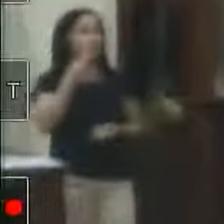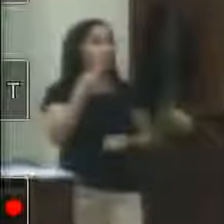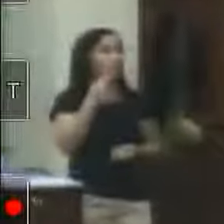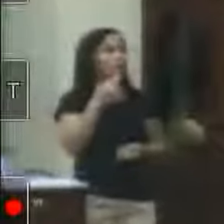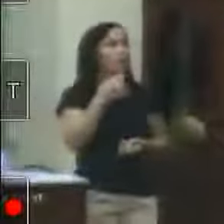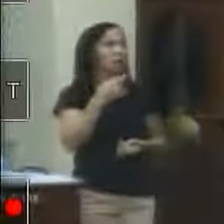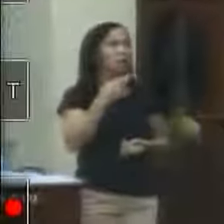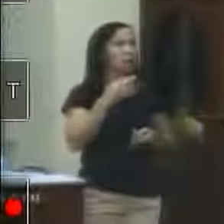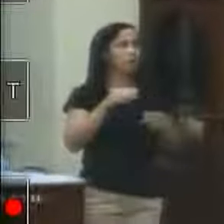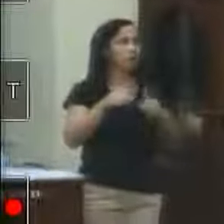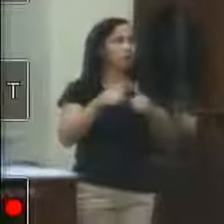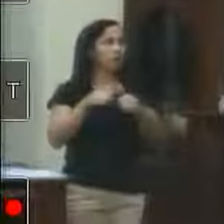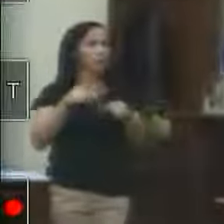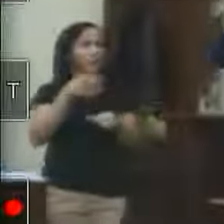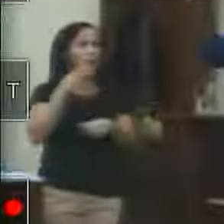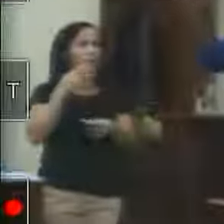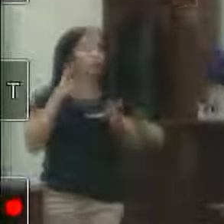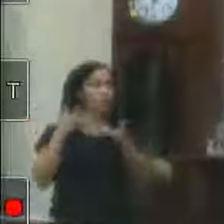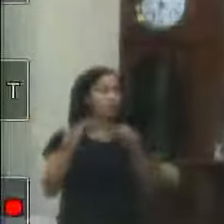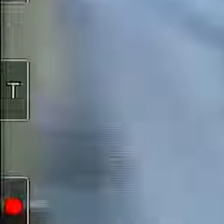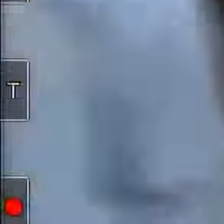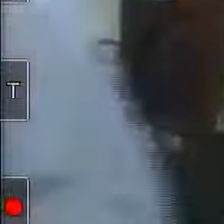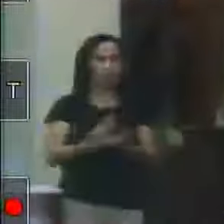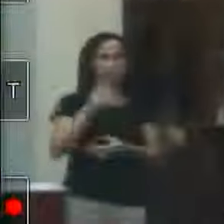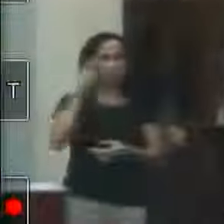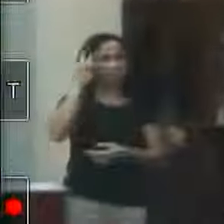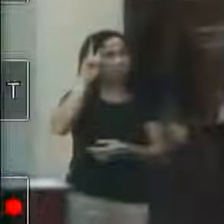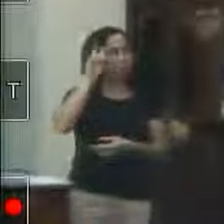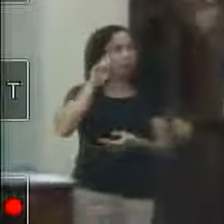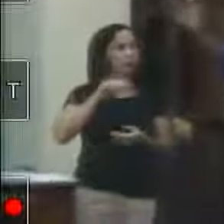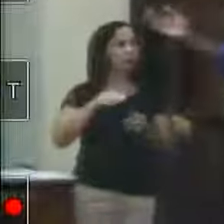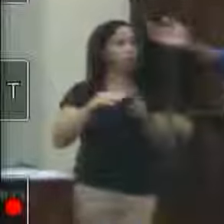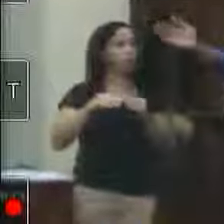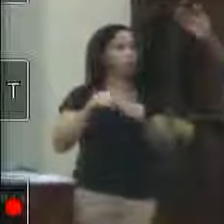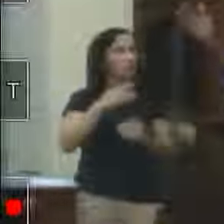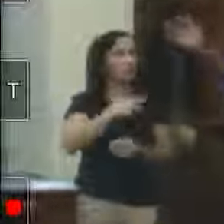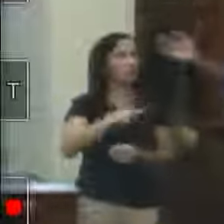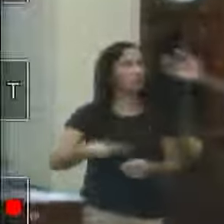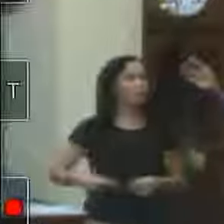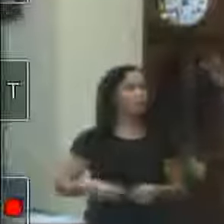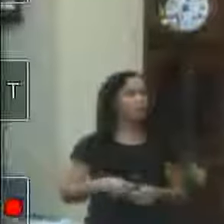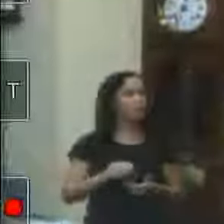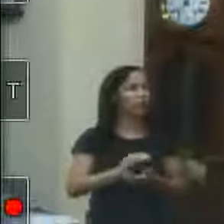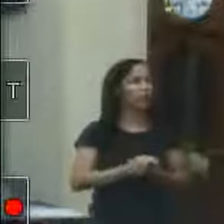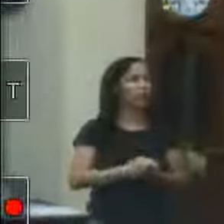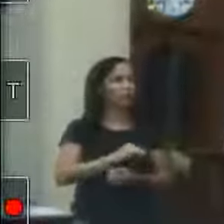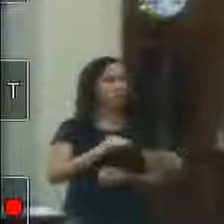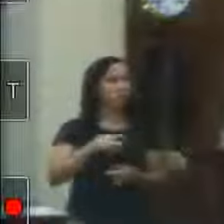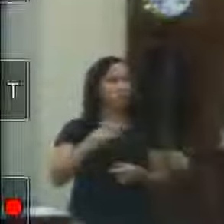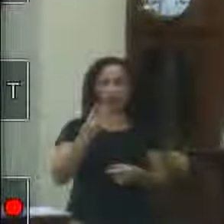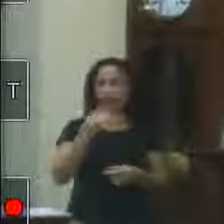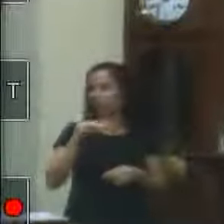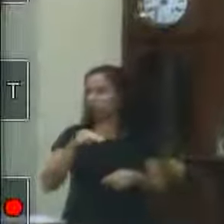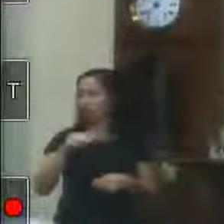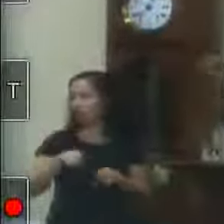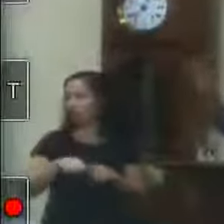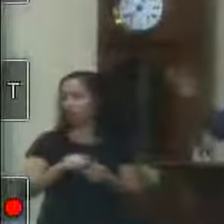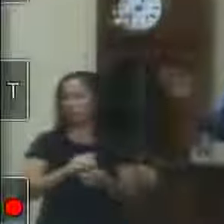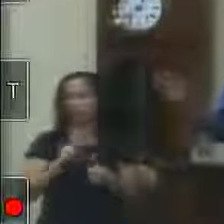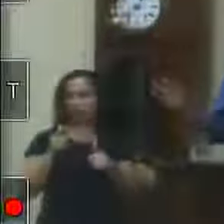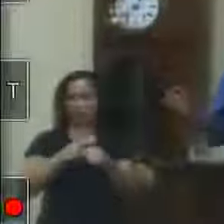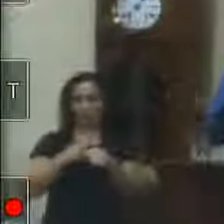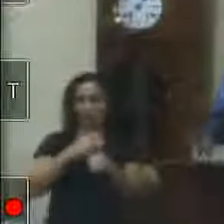pano quente nessa história toda que está aí. Vou pedir ao presidente uma aquiescência, se passar dos 3 minutos.